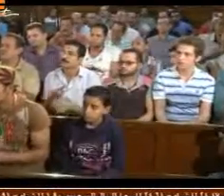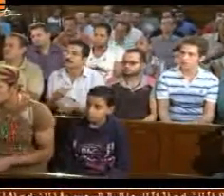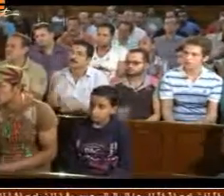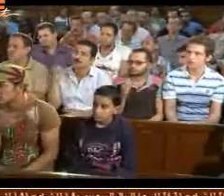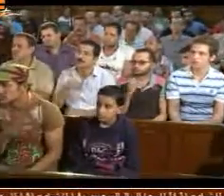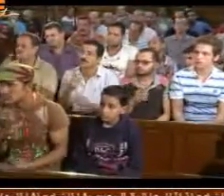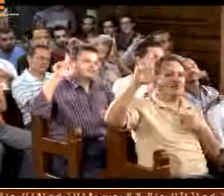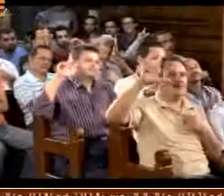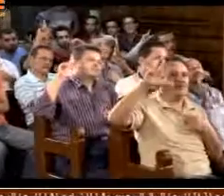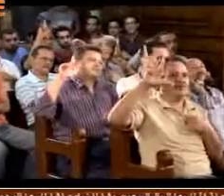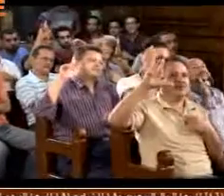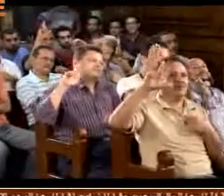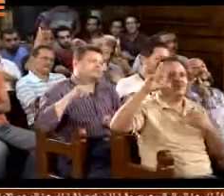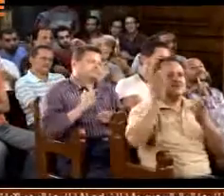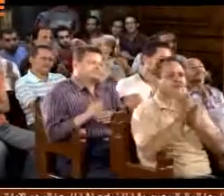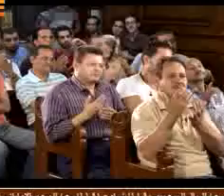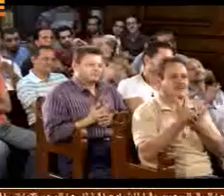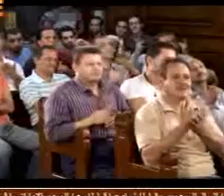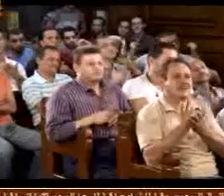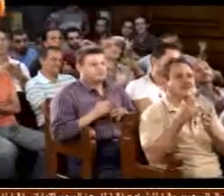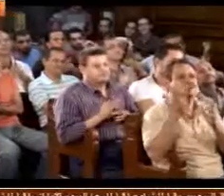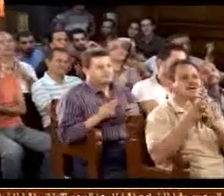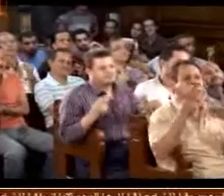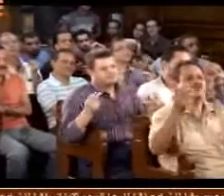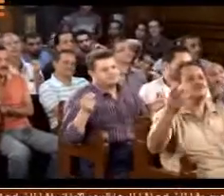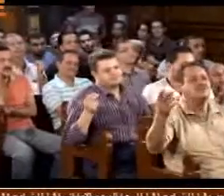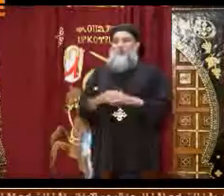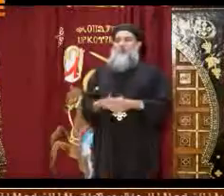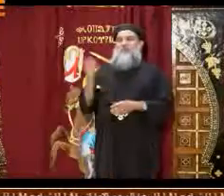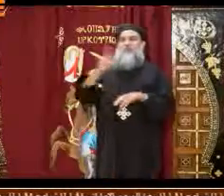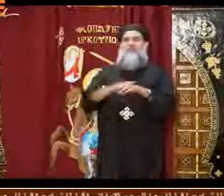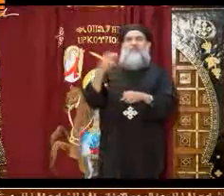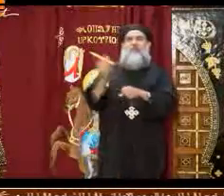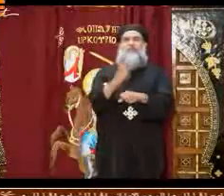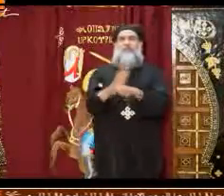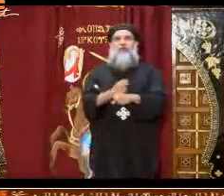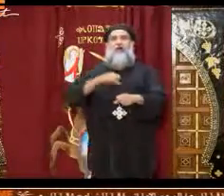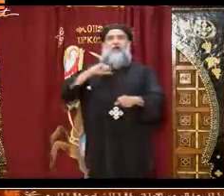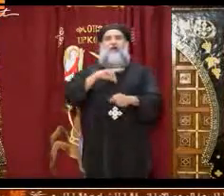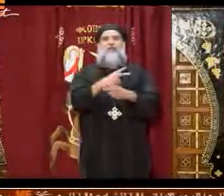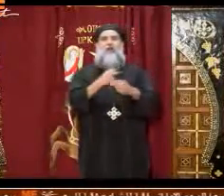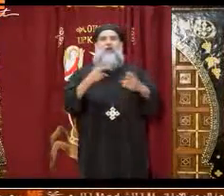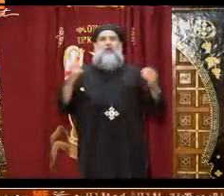نصيبك اعظم نصيب للشعوب. يبقى نقول تاني الخطيه خاطئه